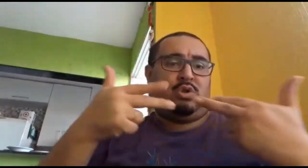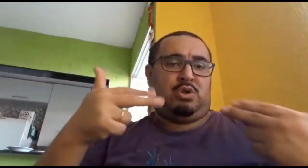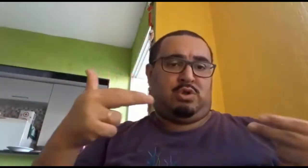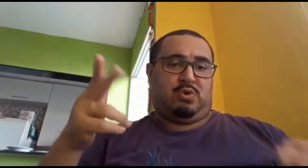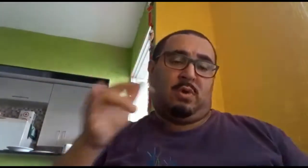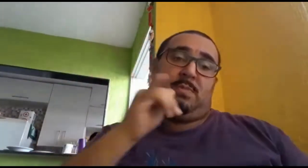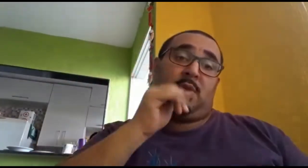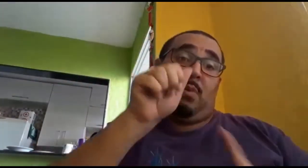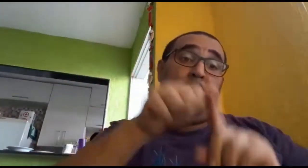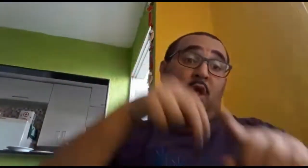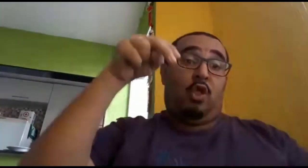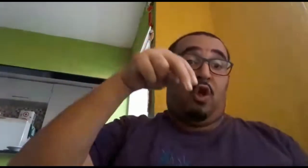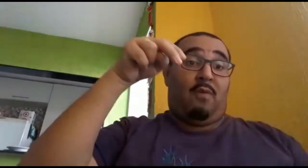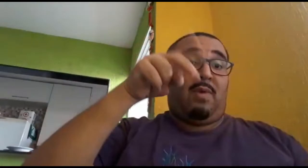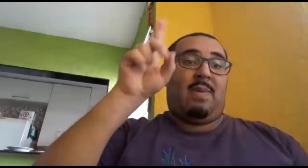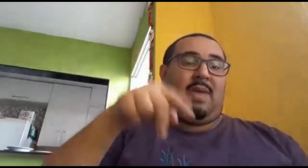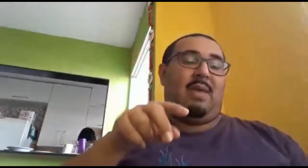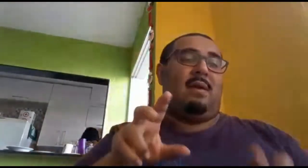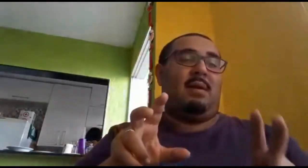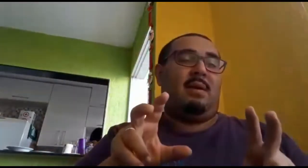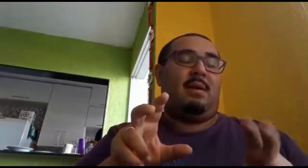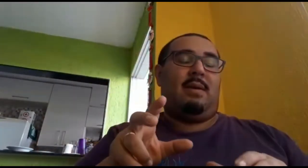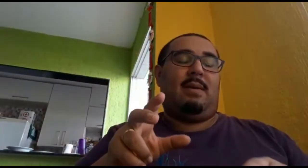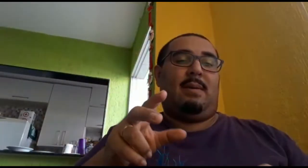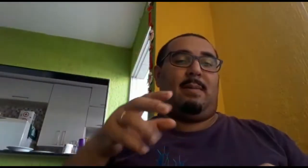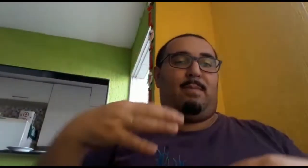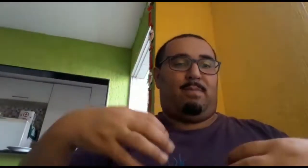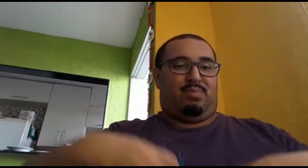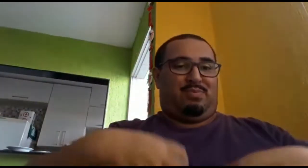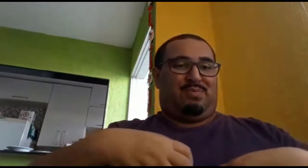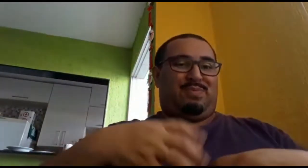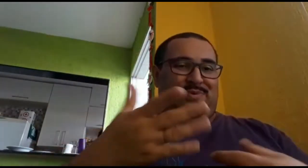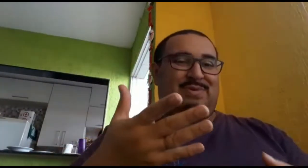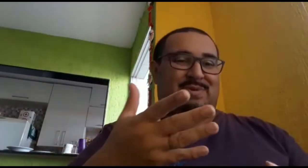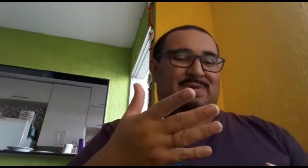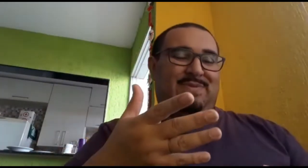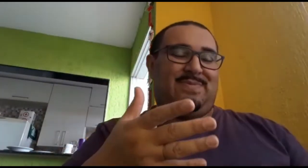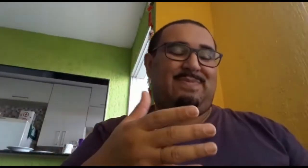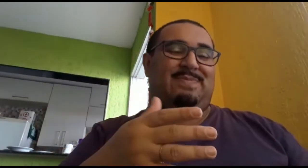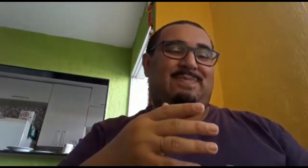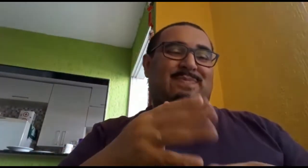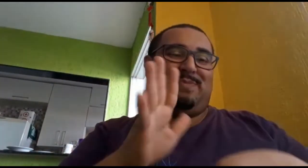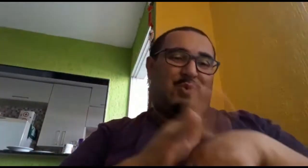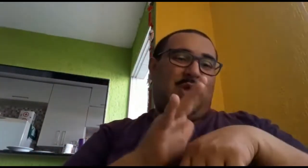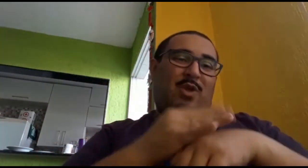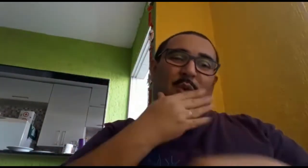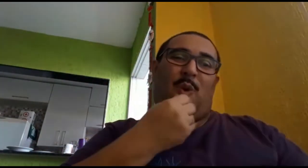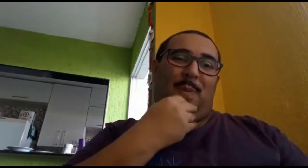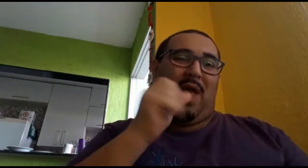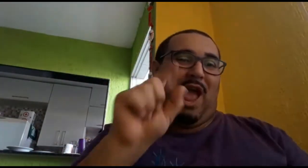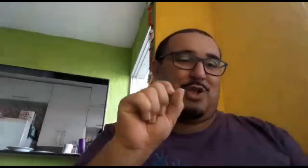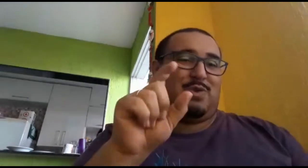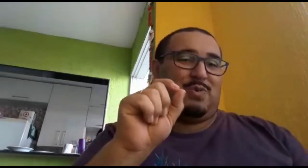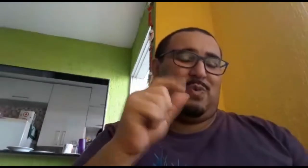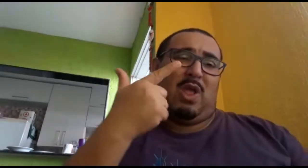ser brasileiro. Uau, sucesso, hein? Será que ele já voltou? Não, permaneceu por lá mesmo depois da gente sair da Copa, mas ficando, né? Tá com a camisa do